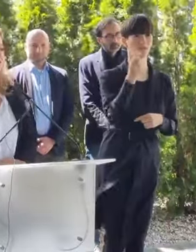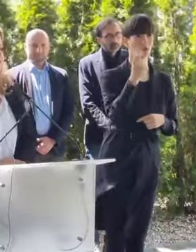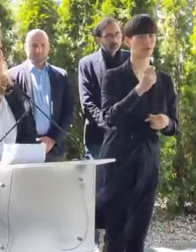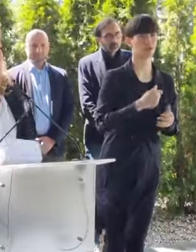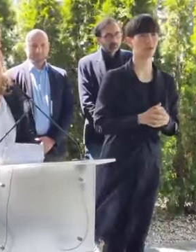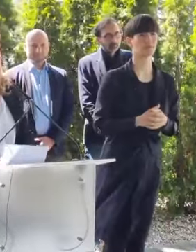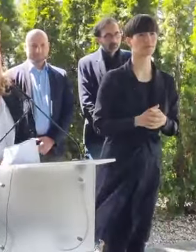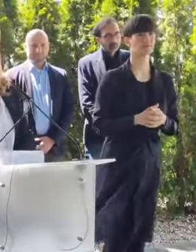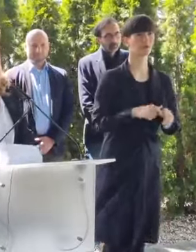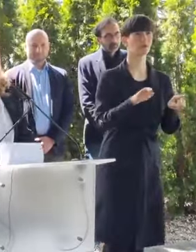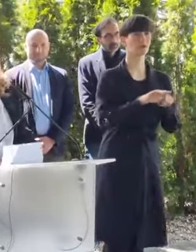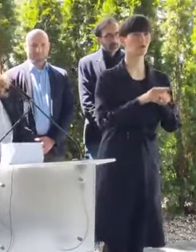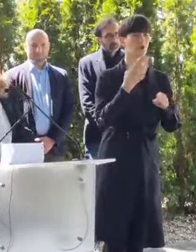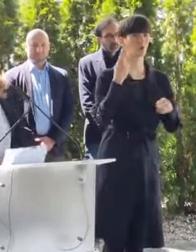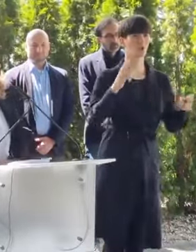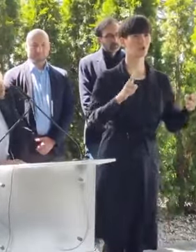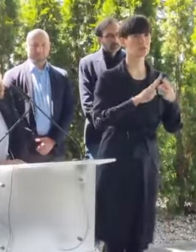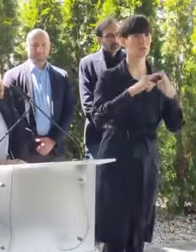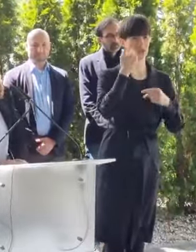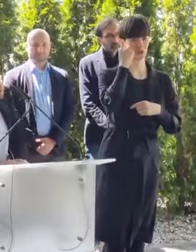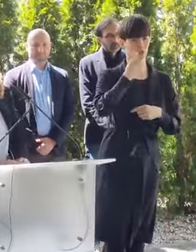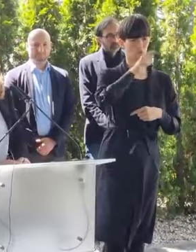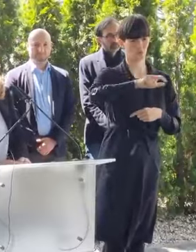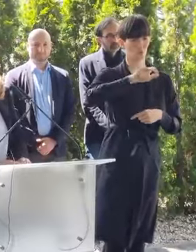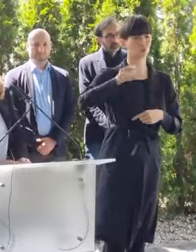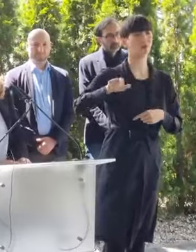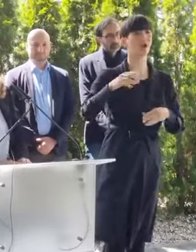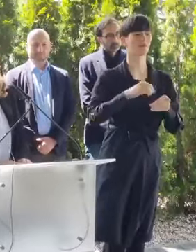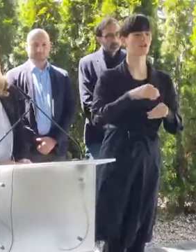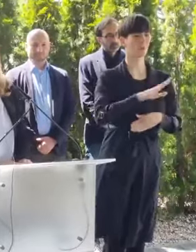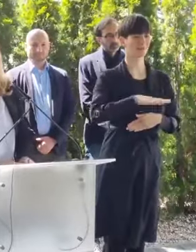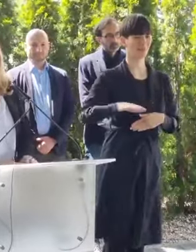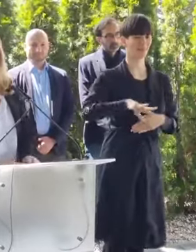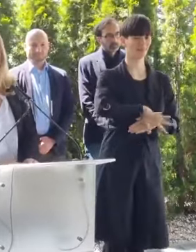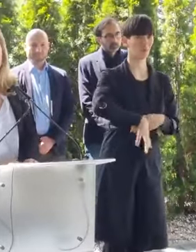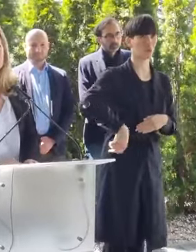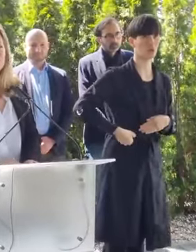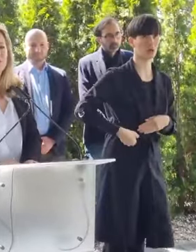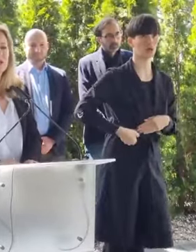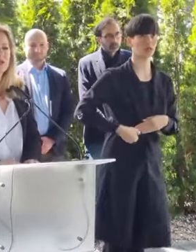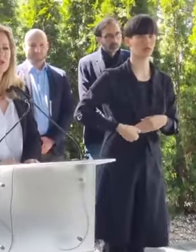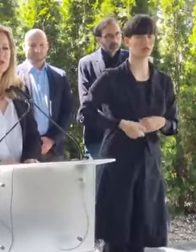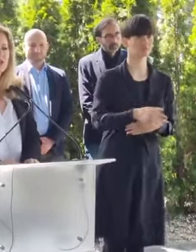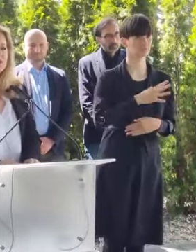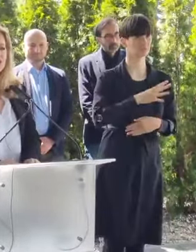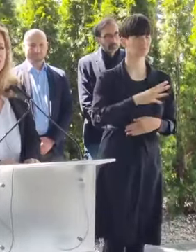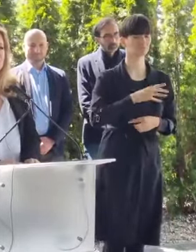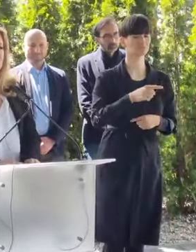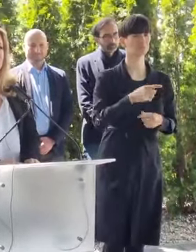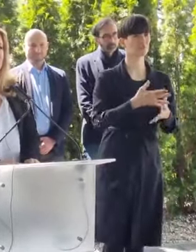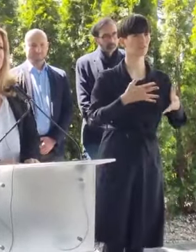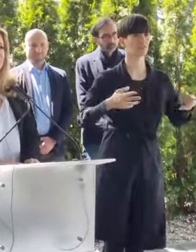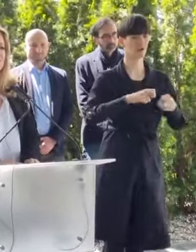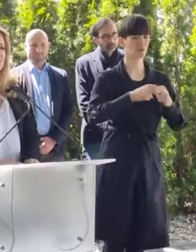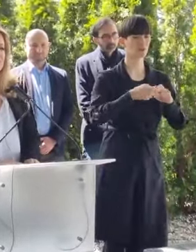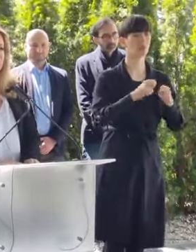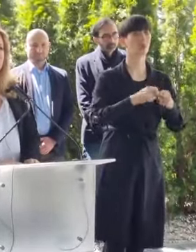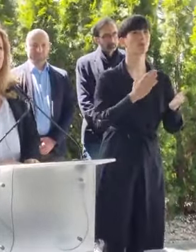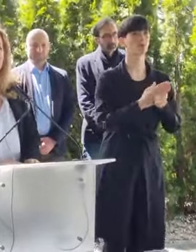Zároveň som sa stretla s ľuďmi, ktorým boli unesené deti. Vieme, že to je veľký problém, ktorý už vyšetruje